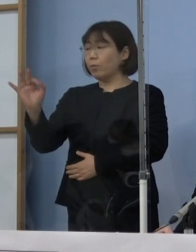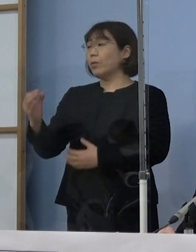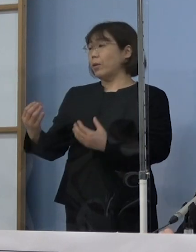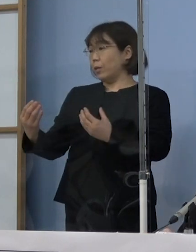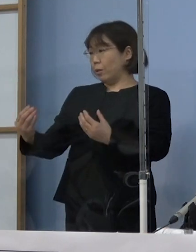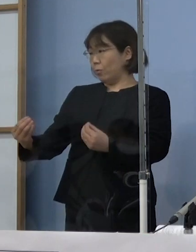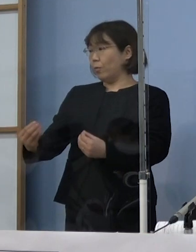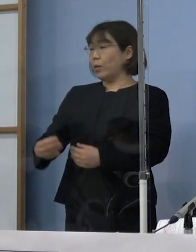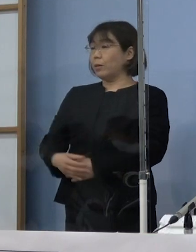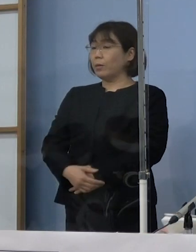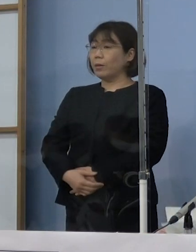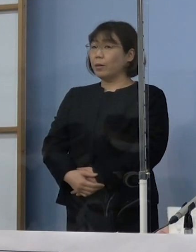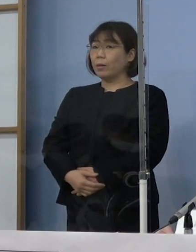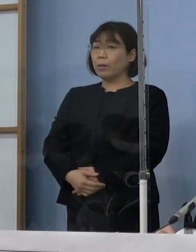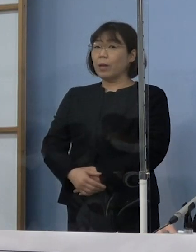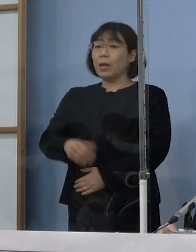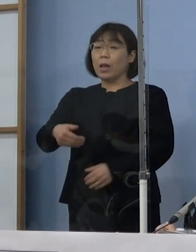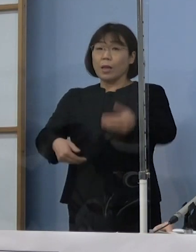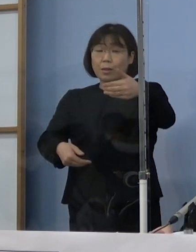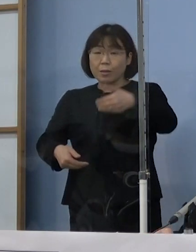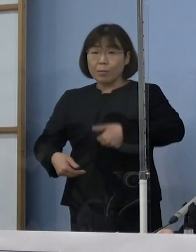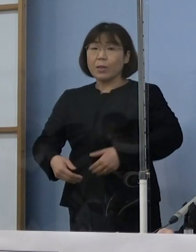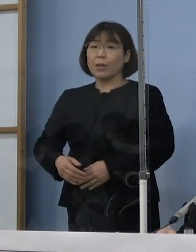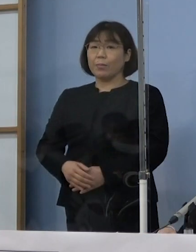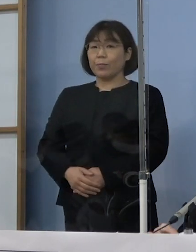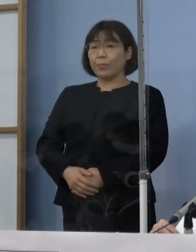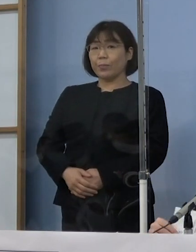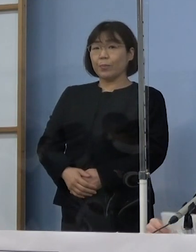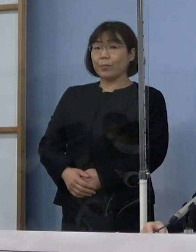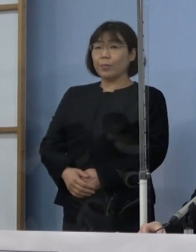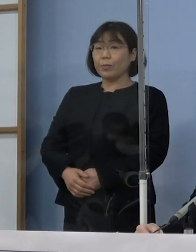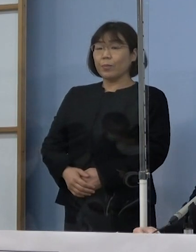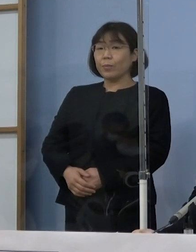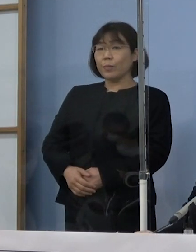です。 すみません。 はい。